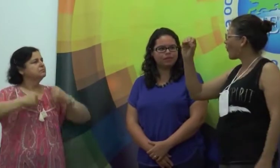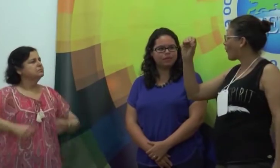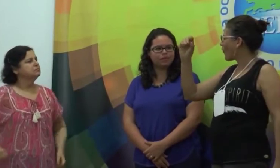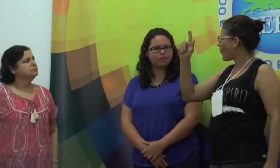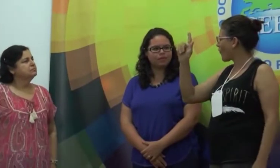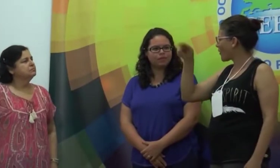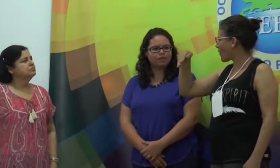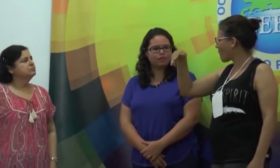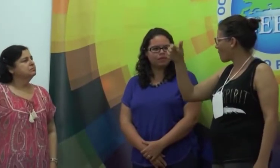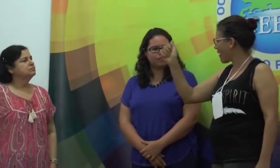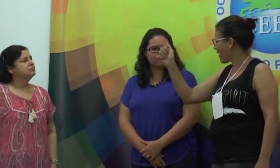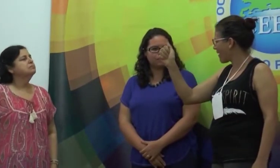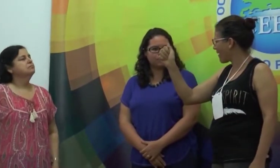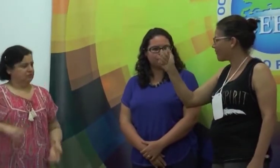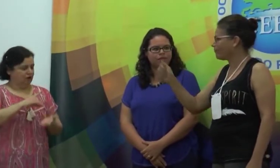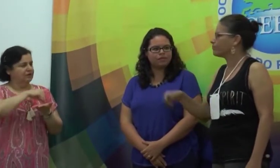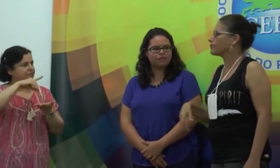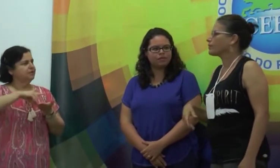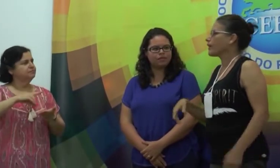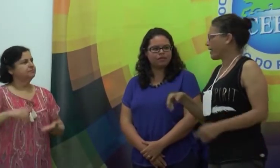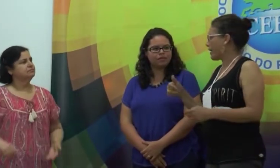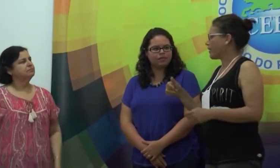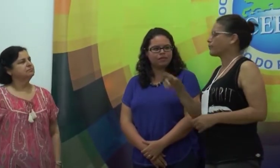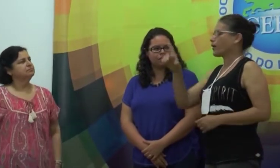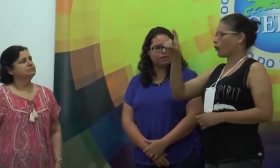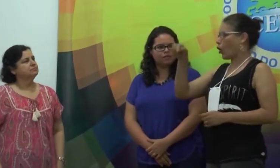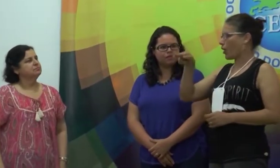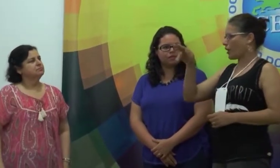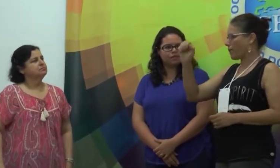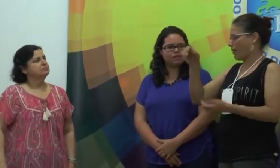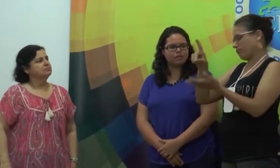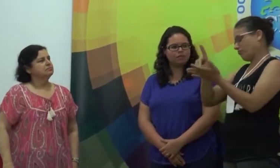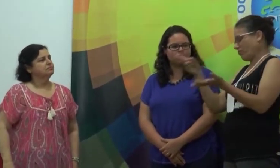Muito bem, eu gostaria de fazer uma pergunta